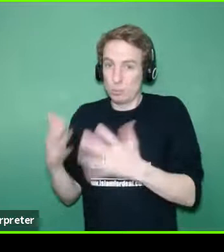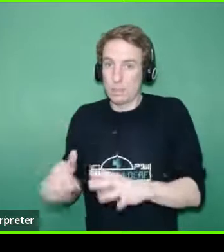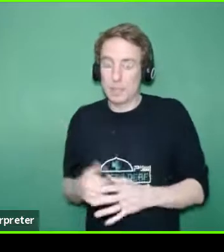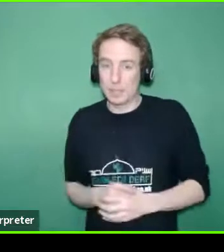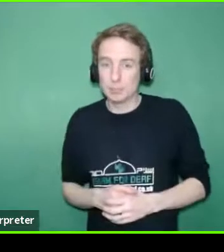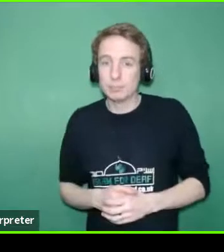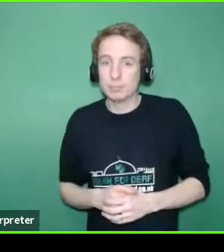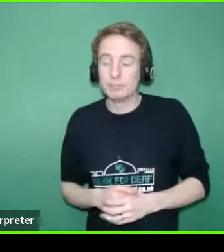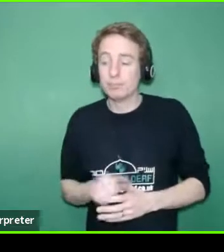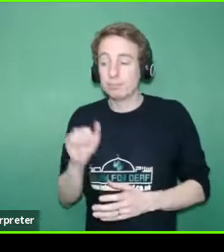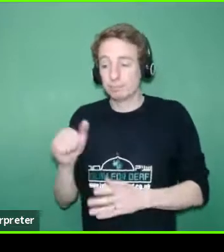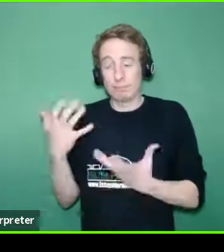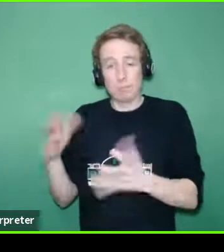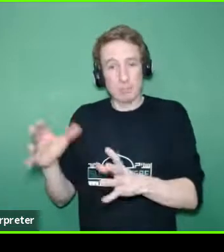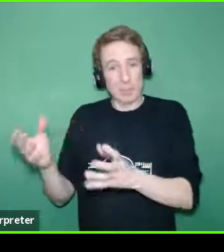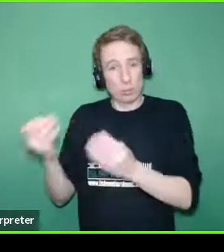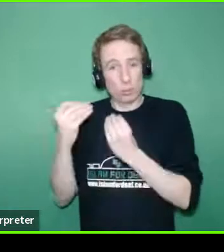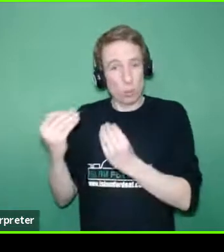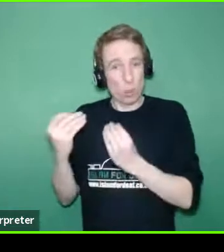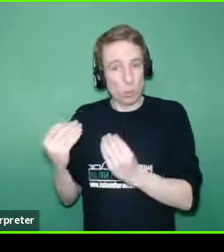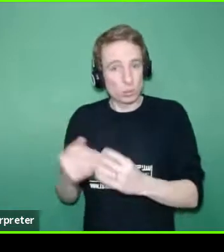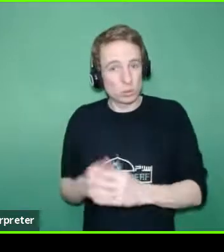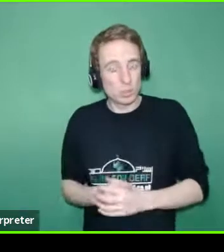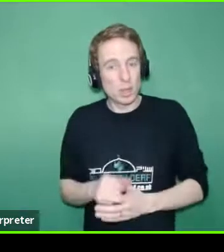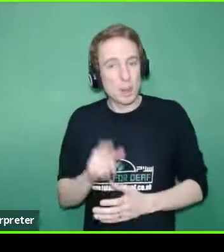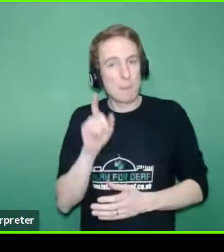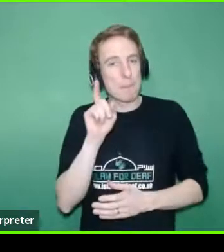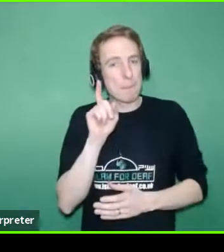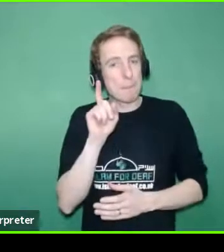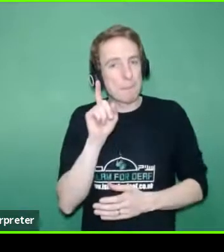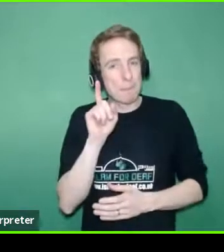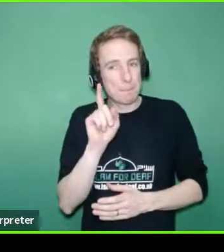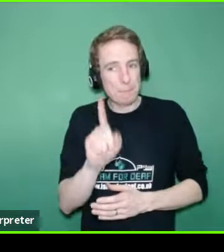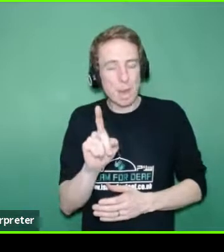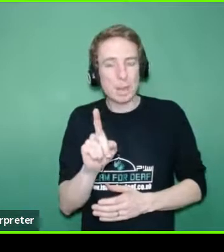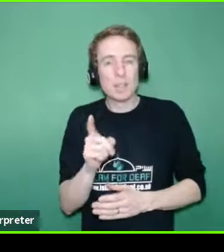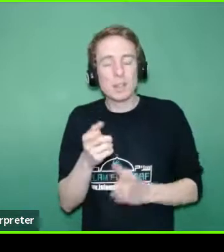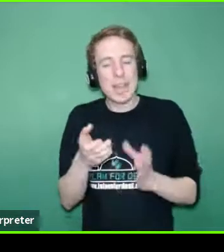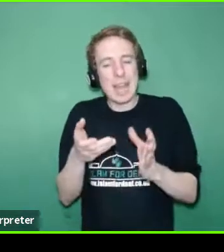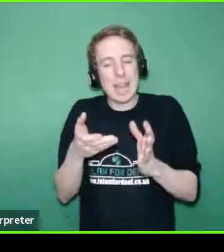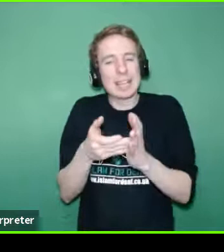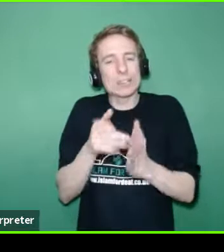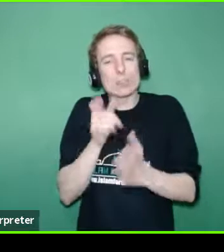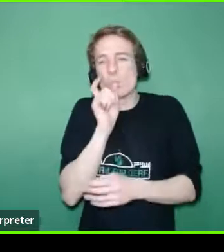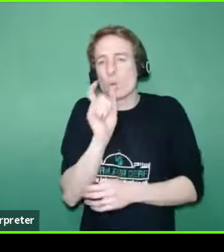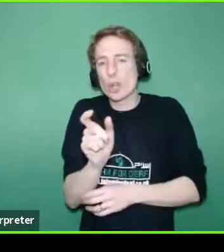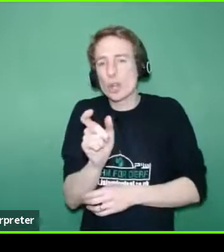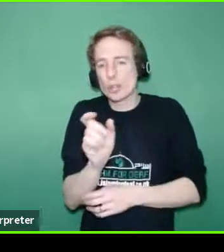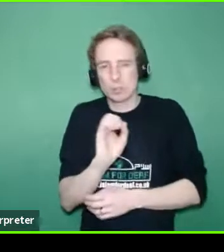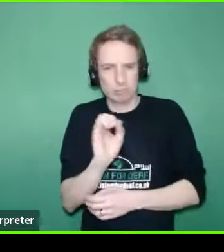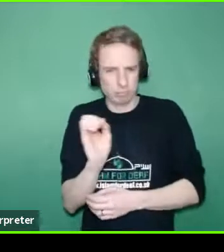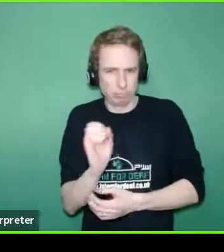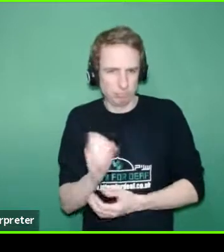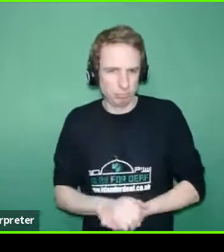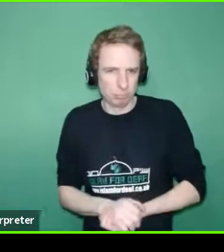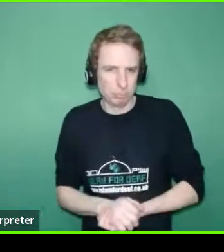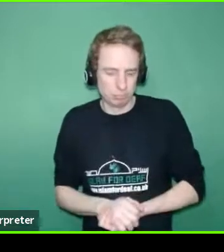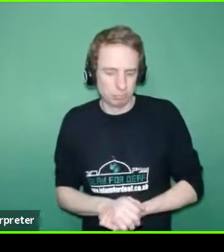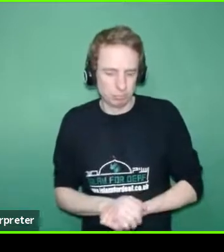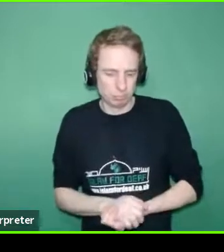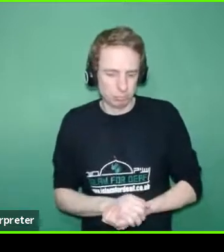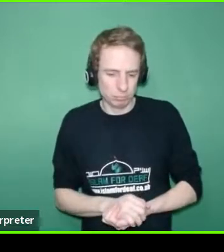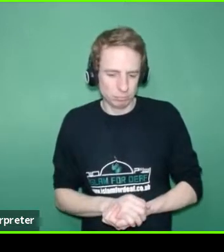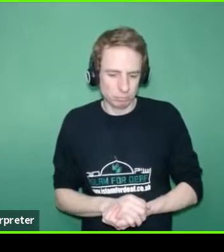supplication, it did not have this additional wording. Indeed, إِنَّكَ لَا تُخْلِفُ